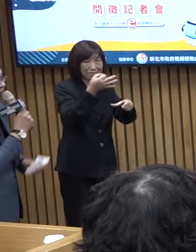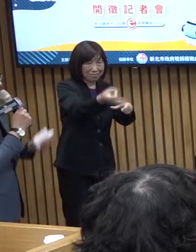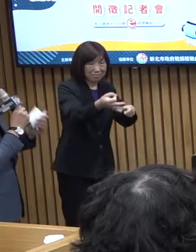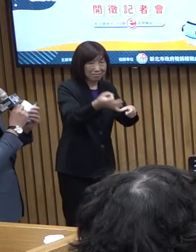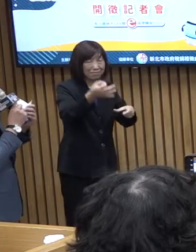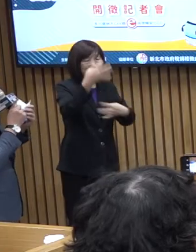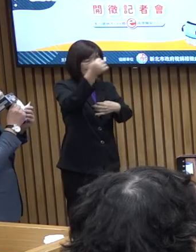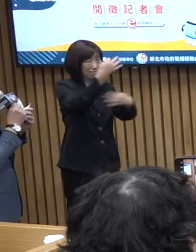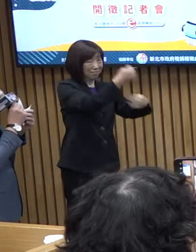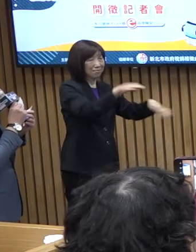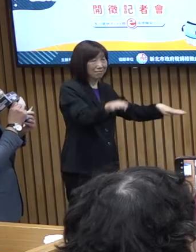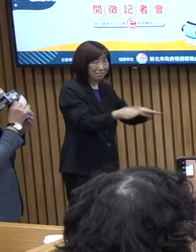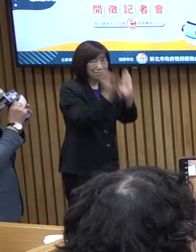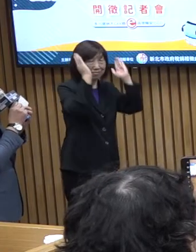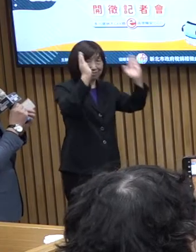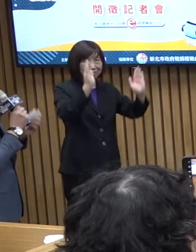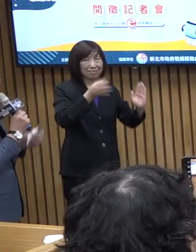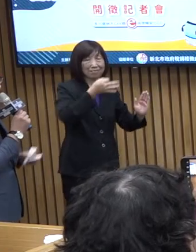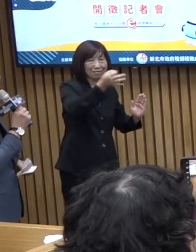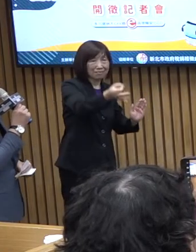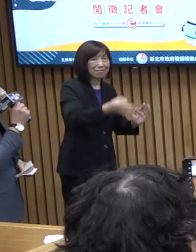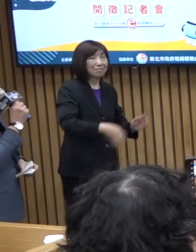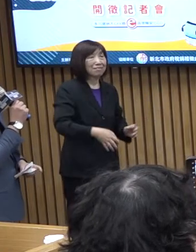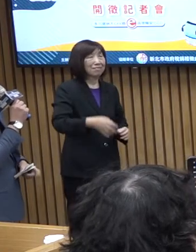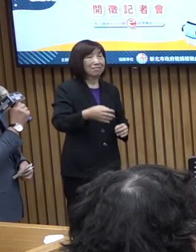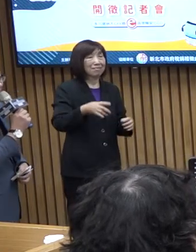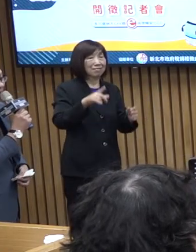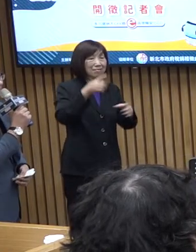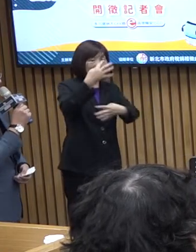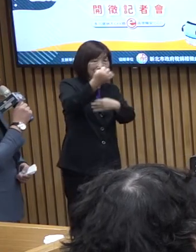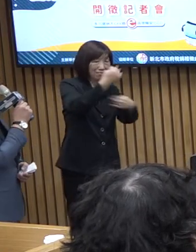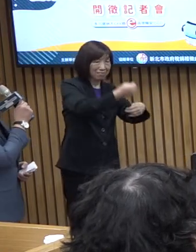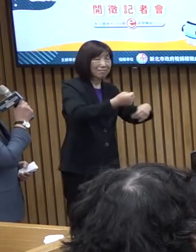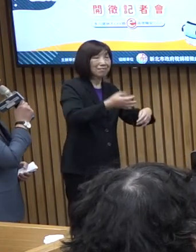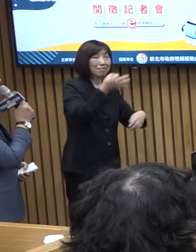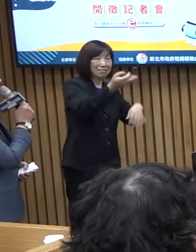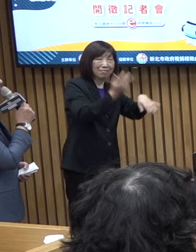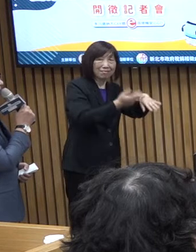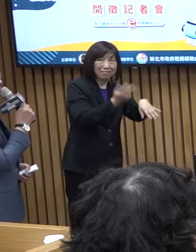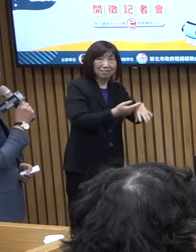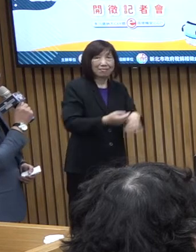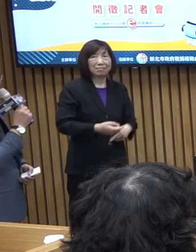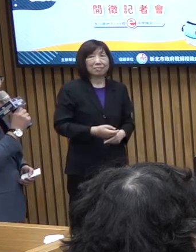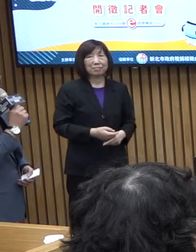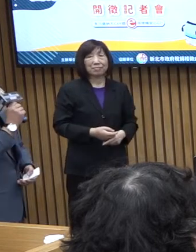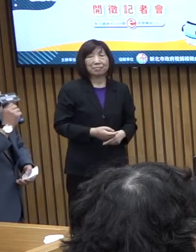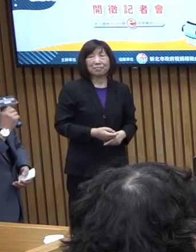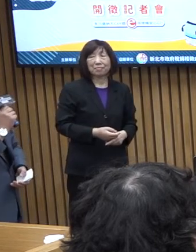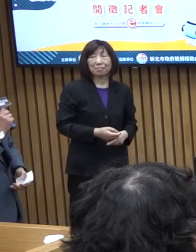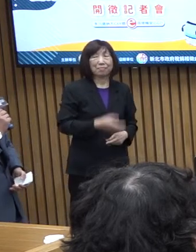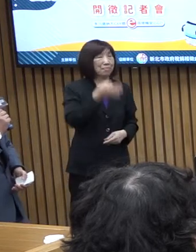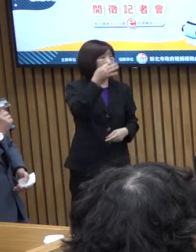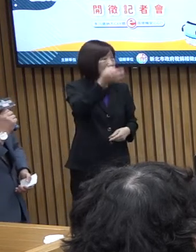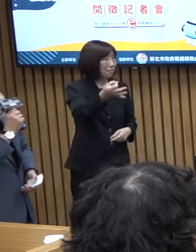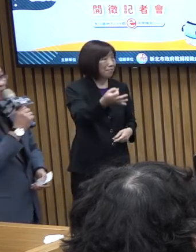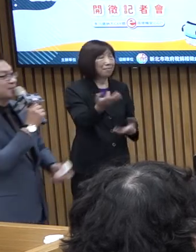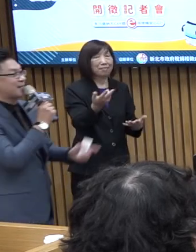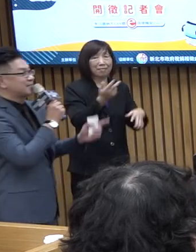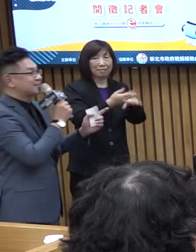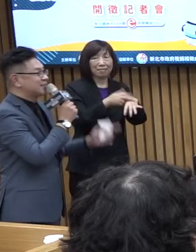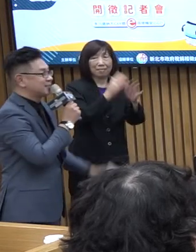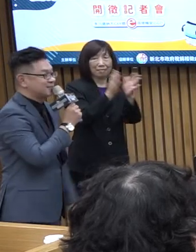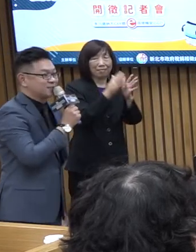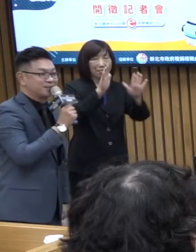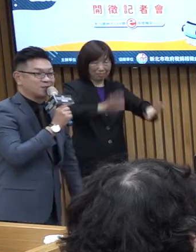开征起跑了。我们也将相关的时间、还有管道以及相关的使用缴税的方式，都